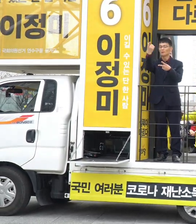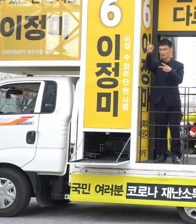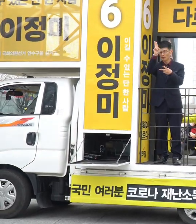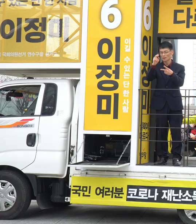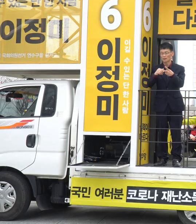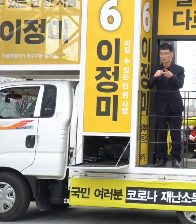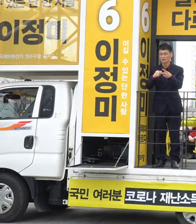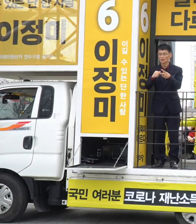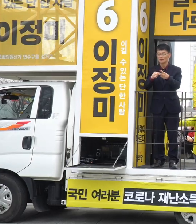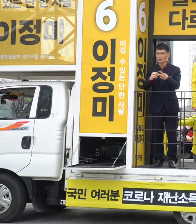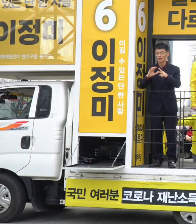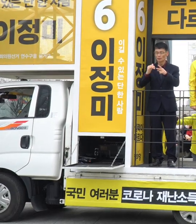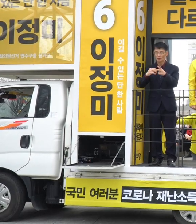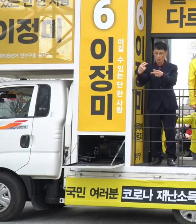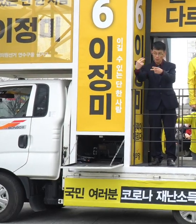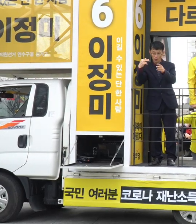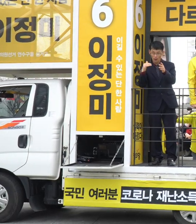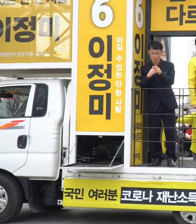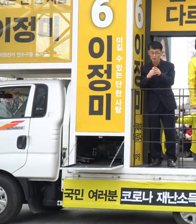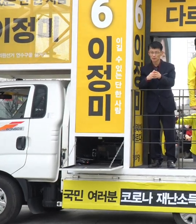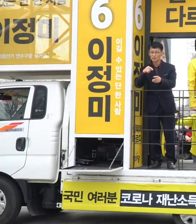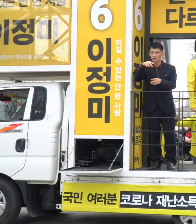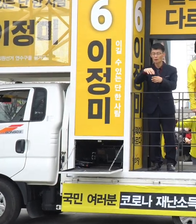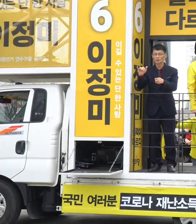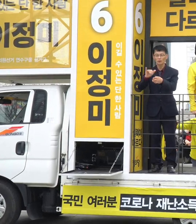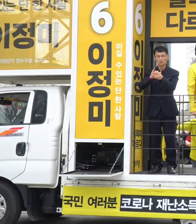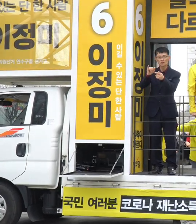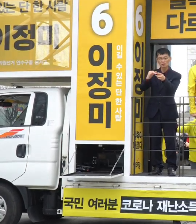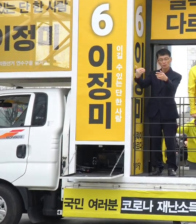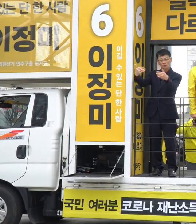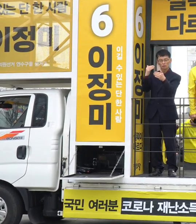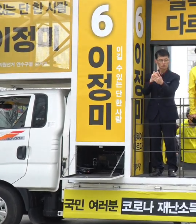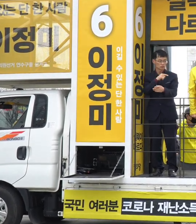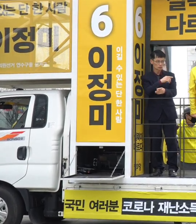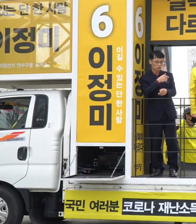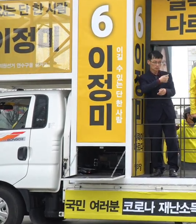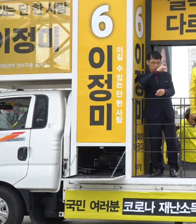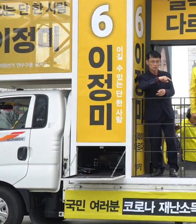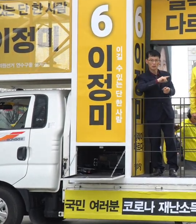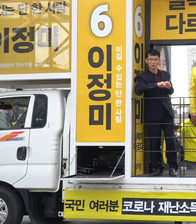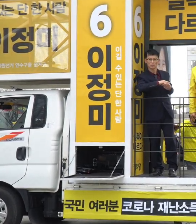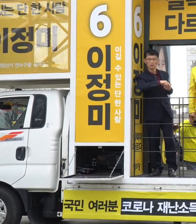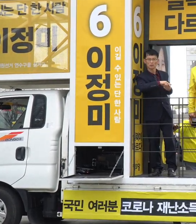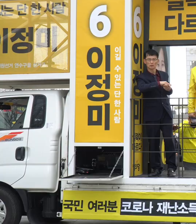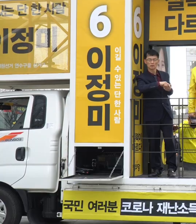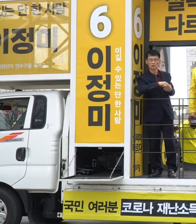그렇습니다. 국민의 시선이 이곳 연수을로 집중되고 있습니다.